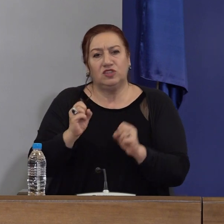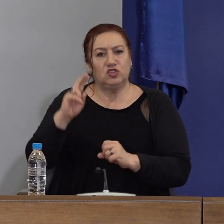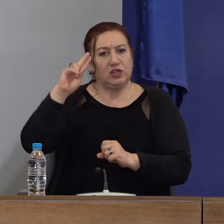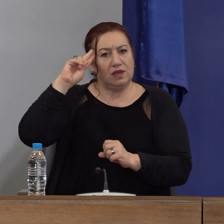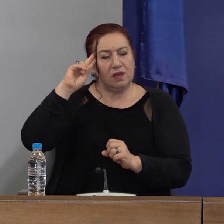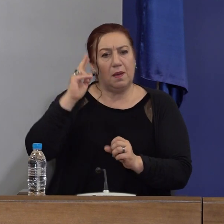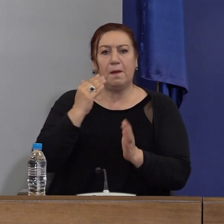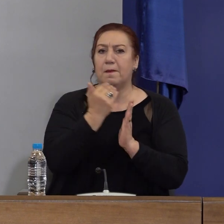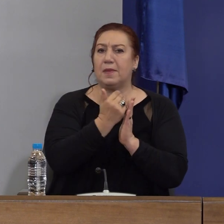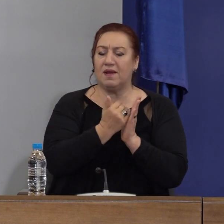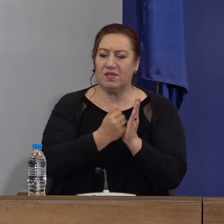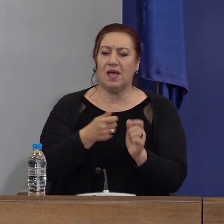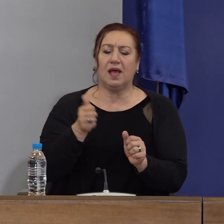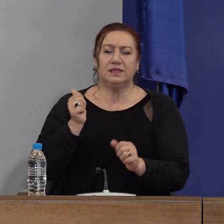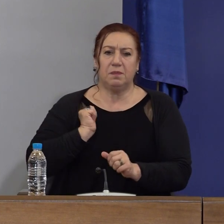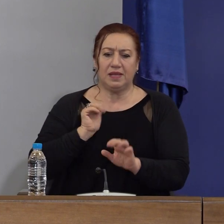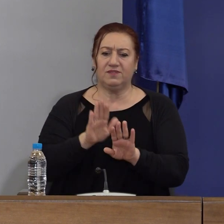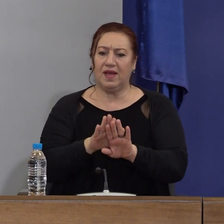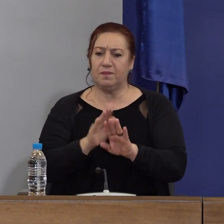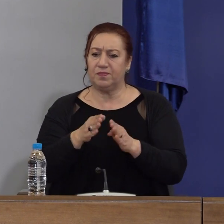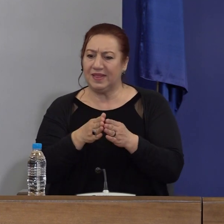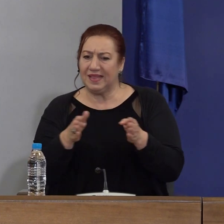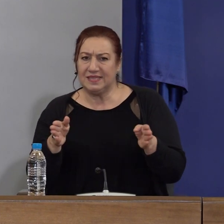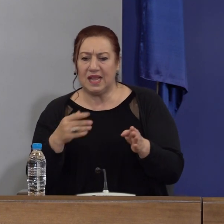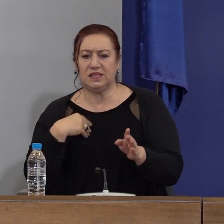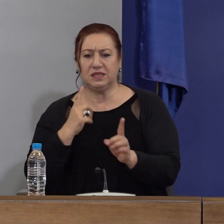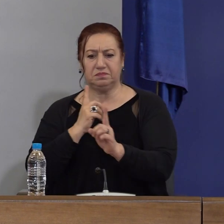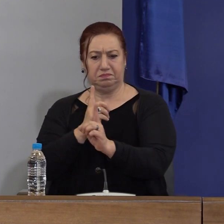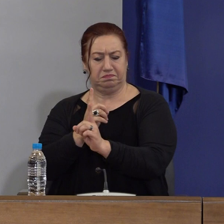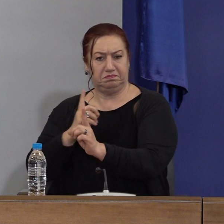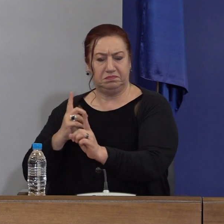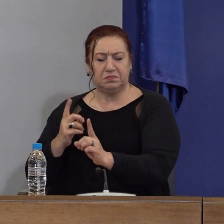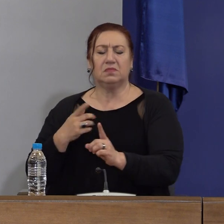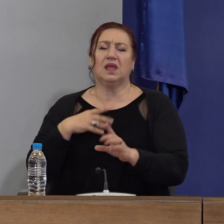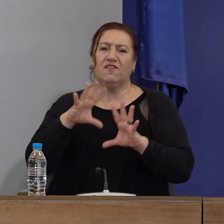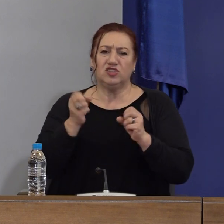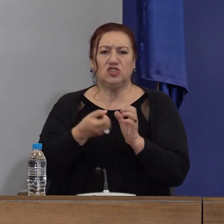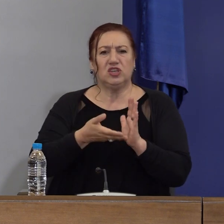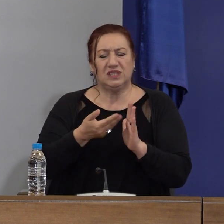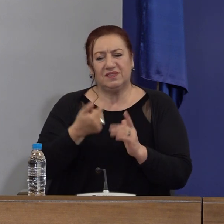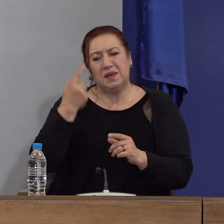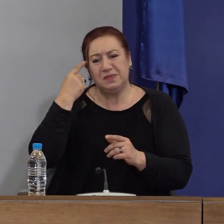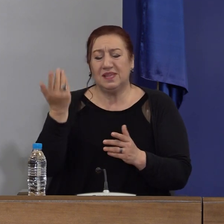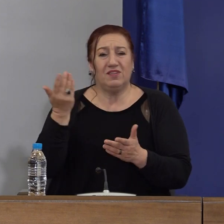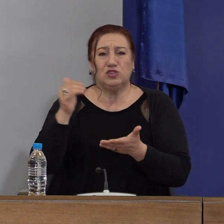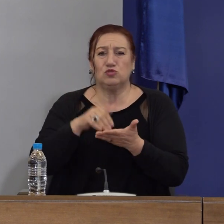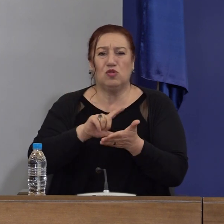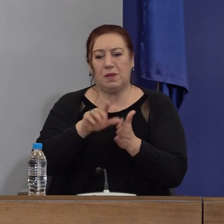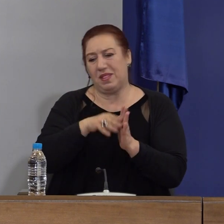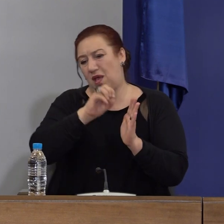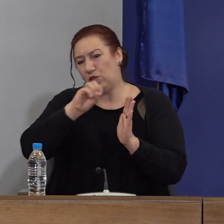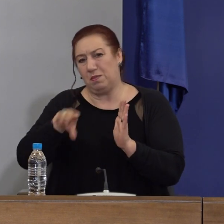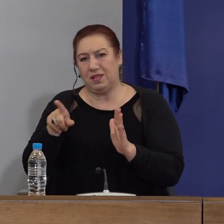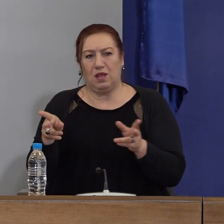така нататък дистанционни изисквания. Мисля, че е дошло времето да отпадне това ограничение. Въпрос от